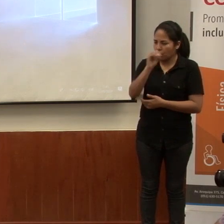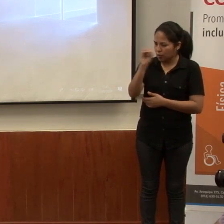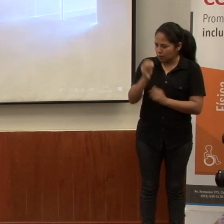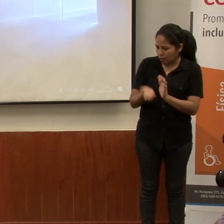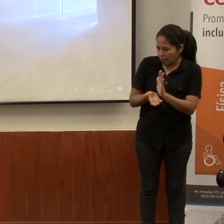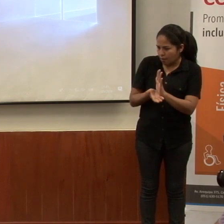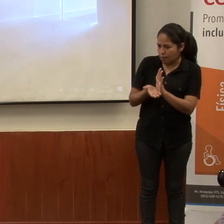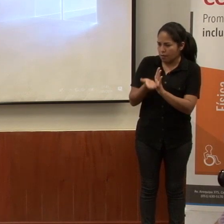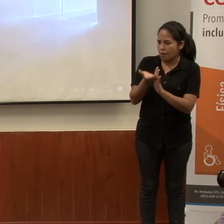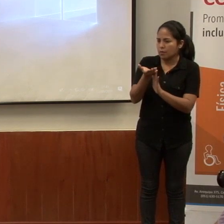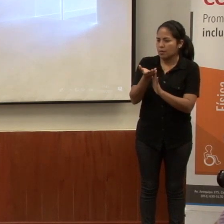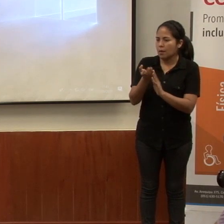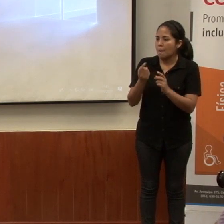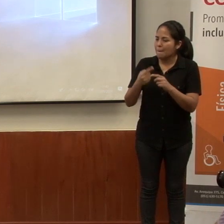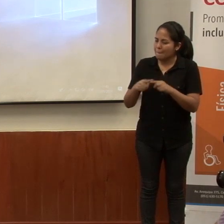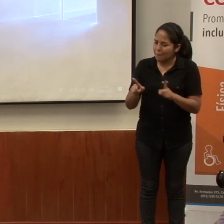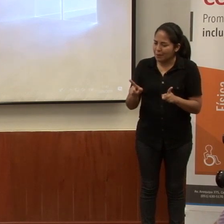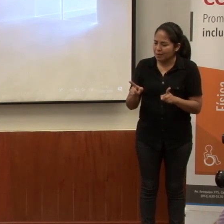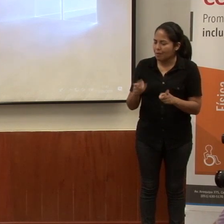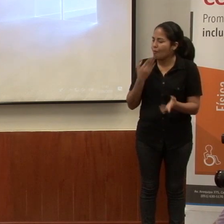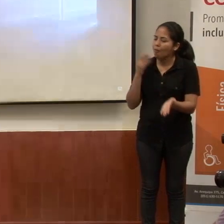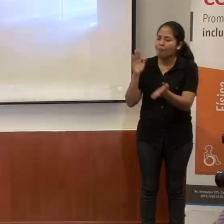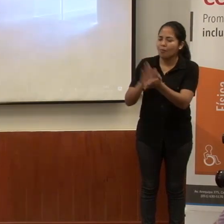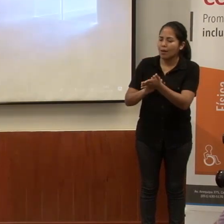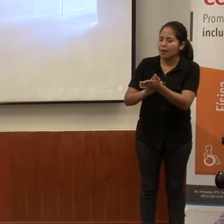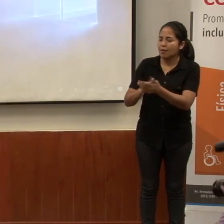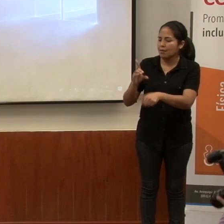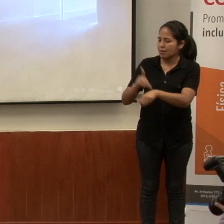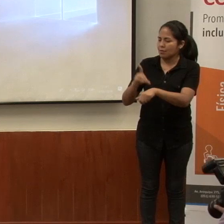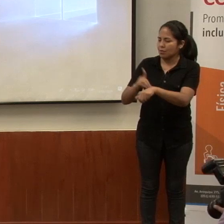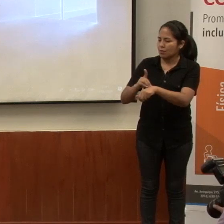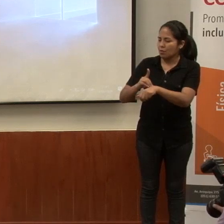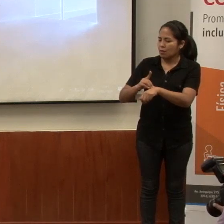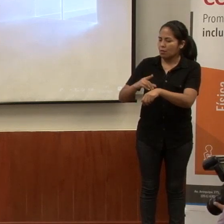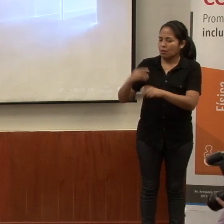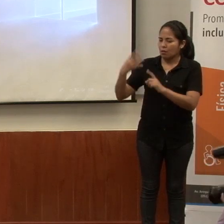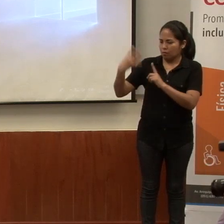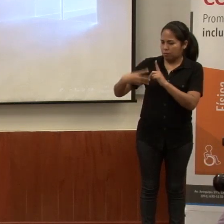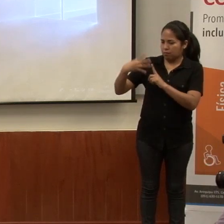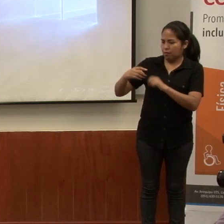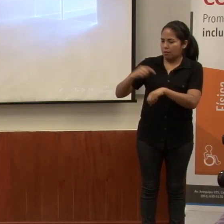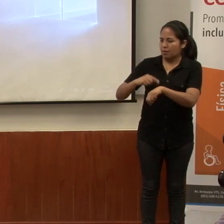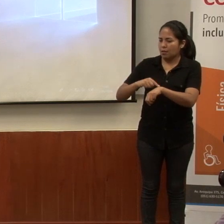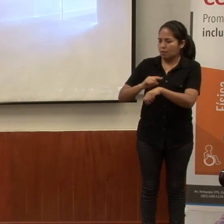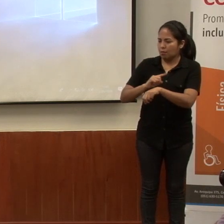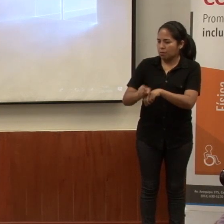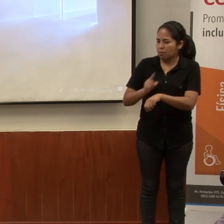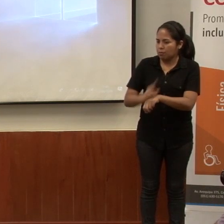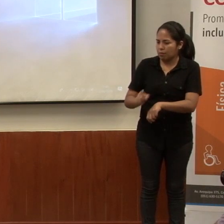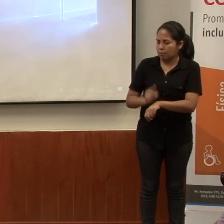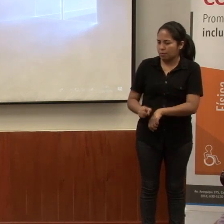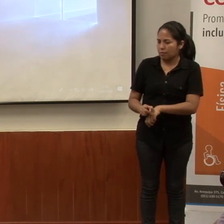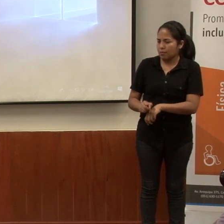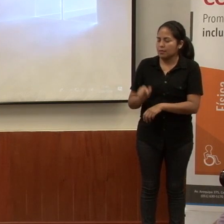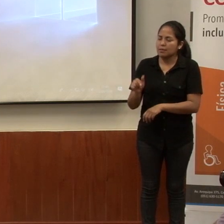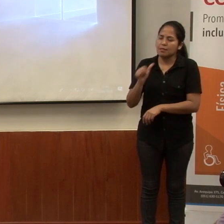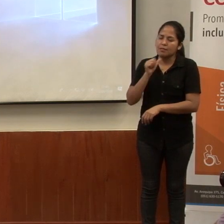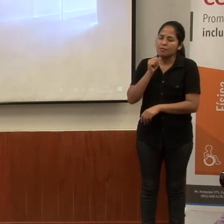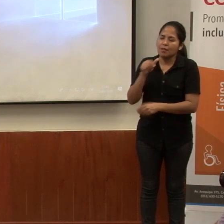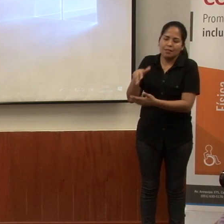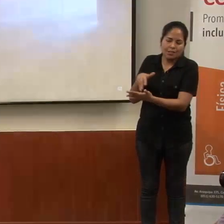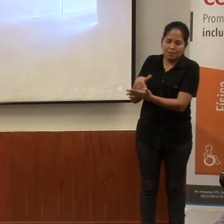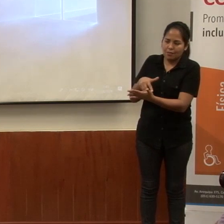en CONADIS, pero está muy mal la categorización que están haciendo. Entonces, creo que ahí hay una falencia